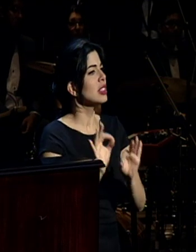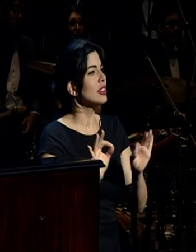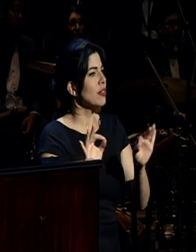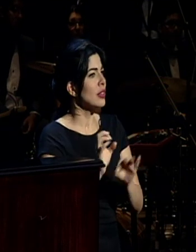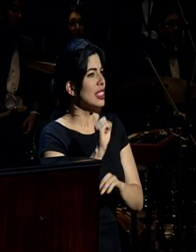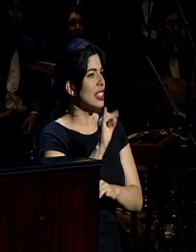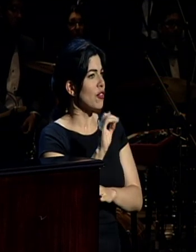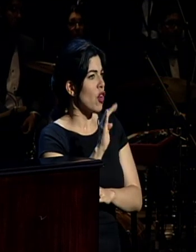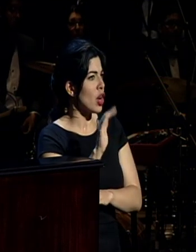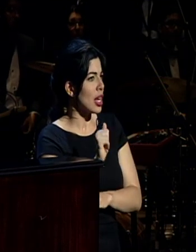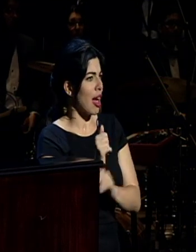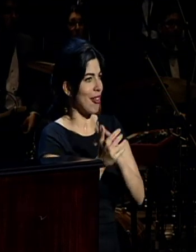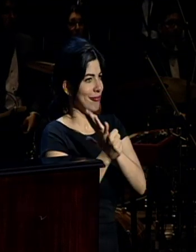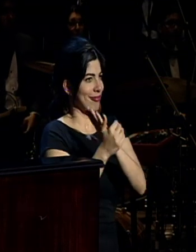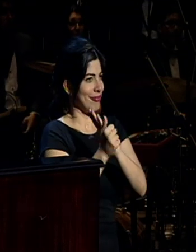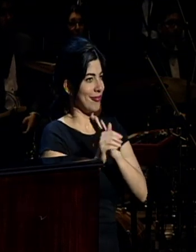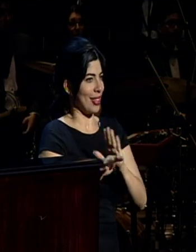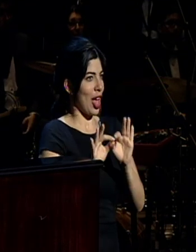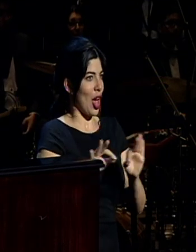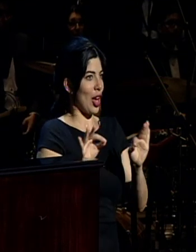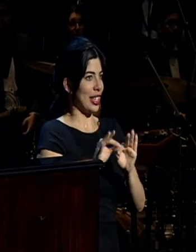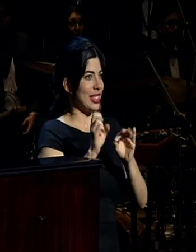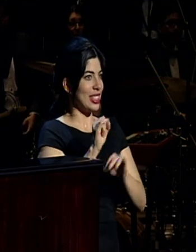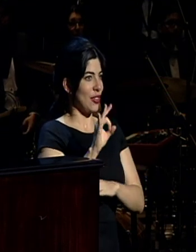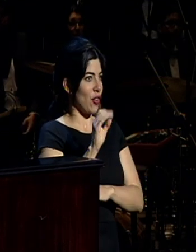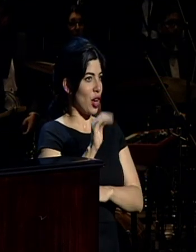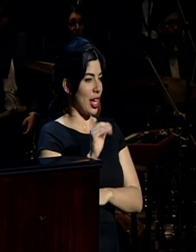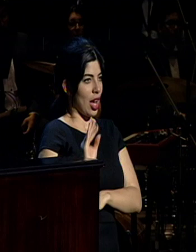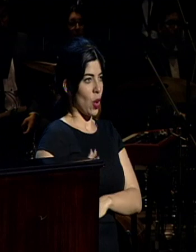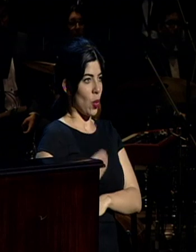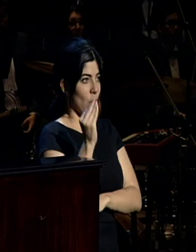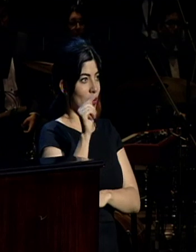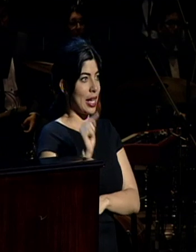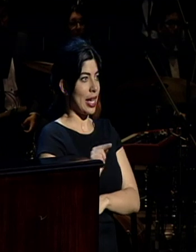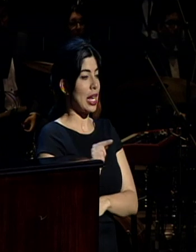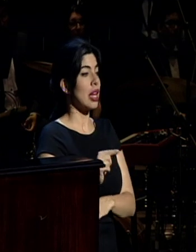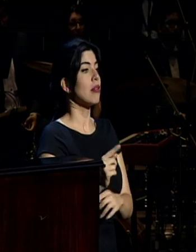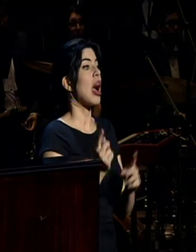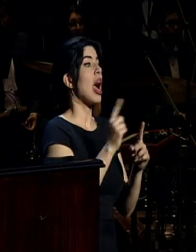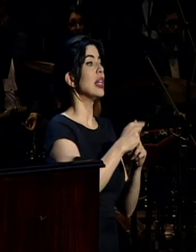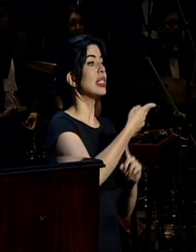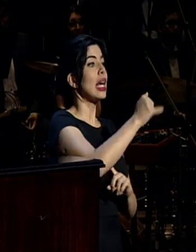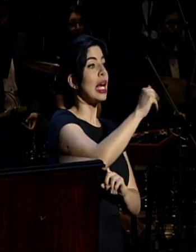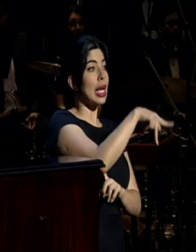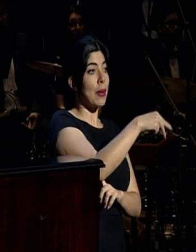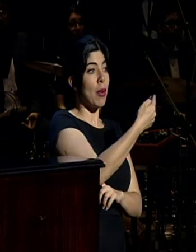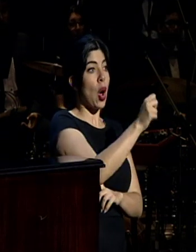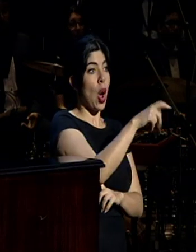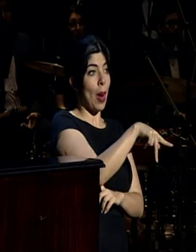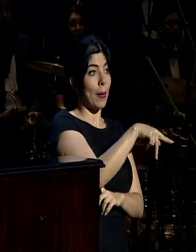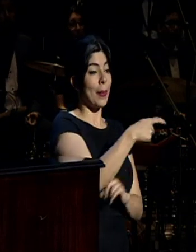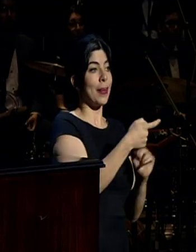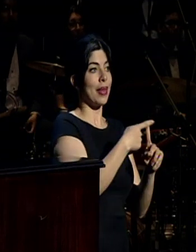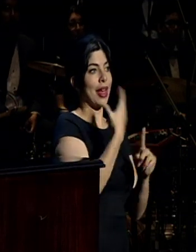el enorme talento de nuestra Orquesta Sinfónica Juvenil, al hip hop del Medellín